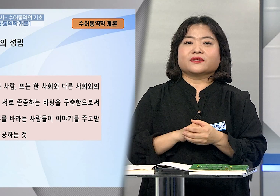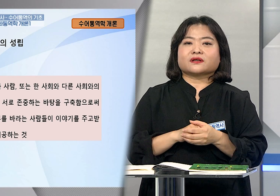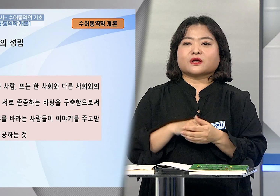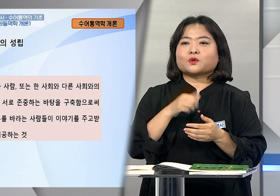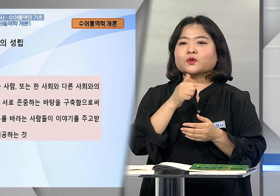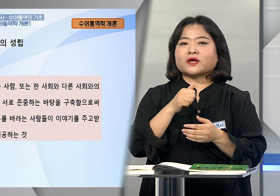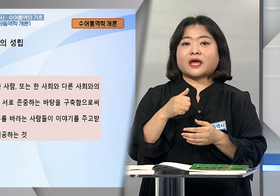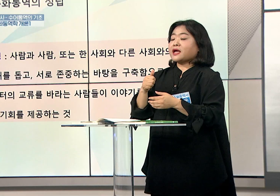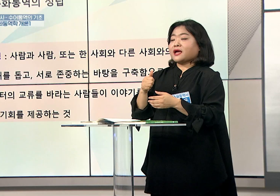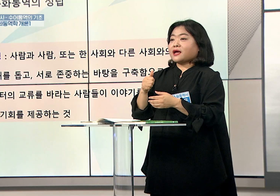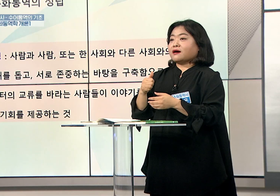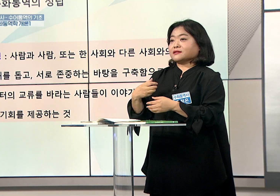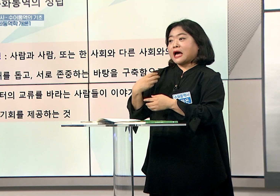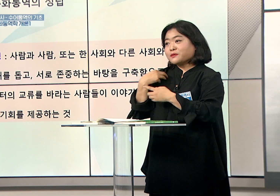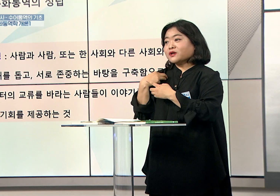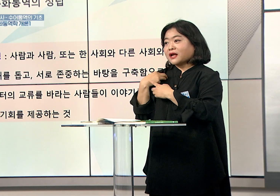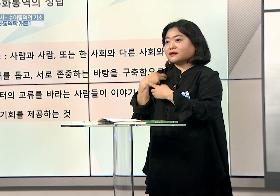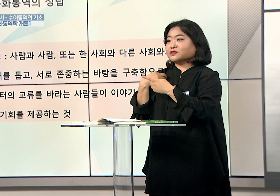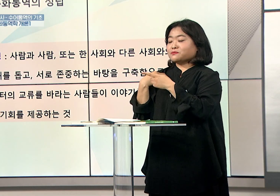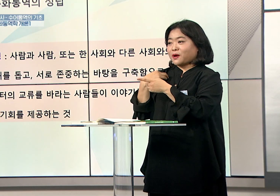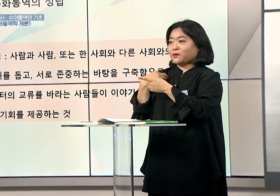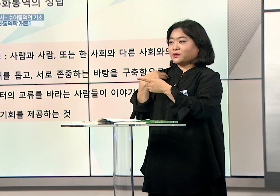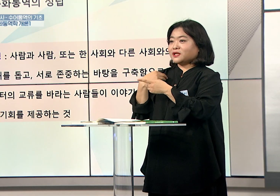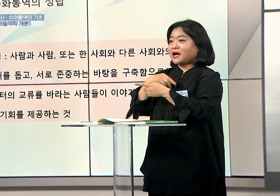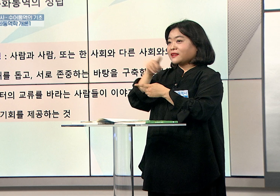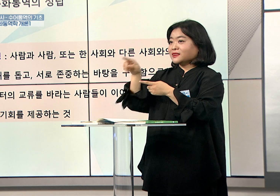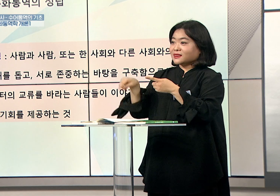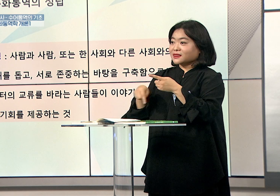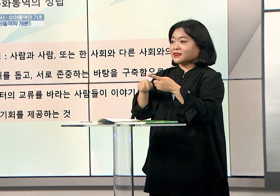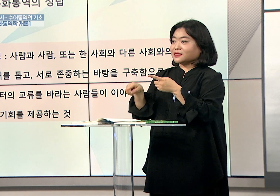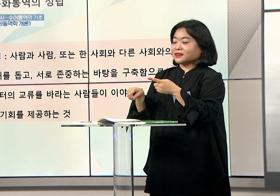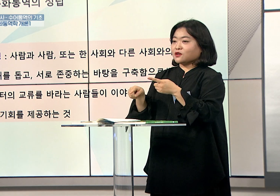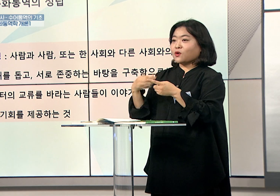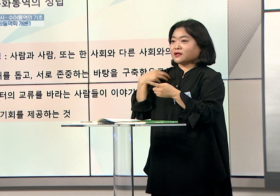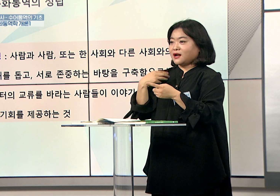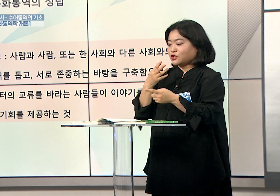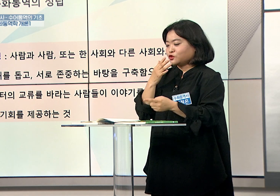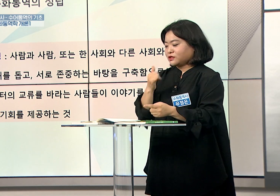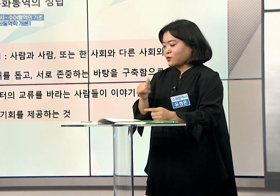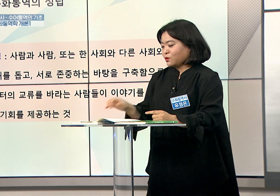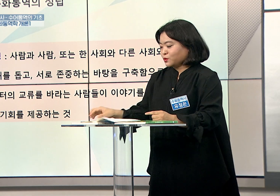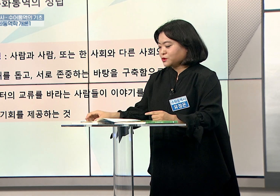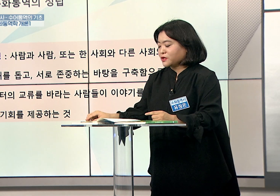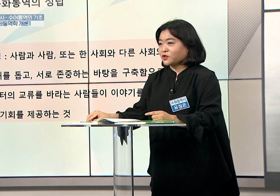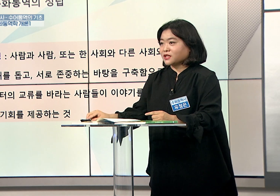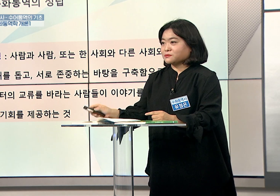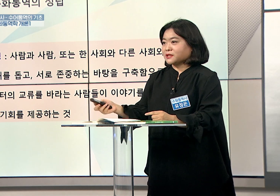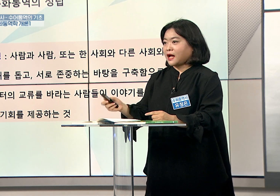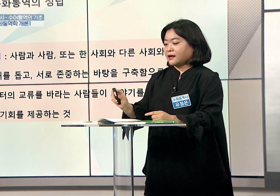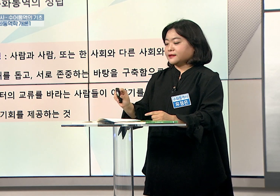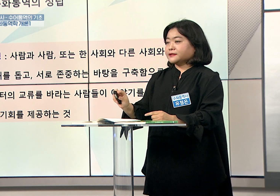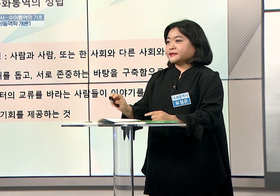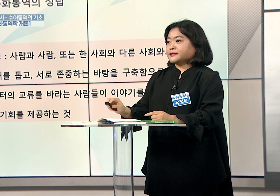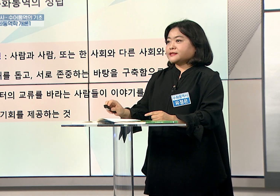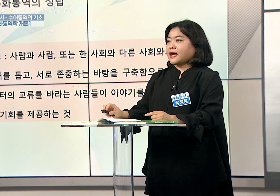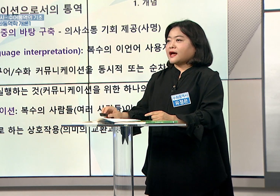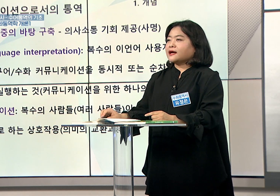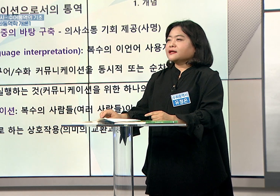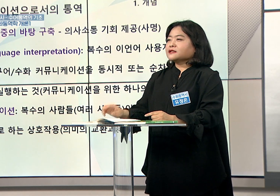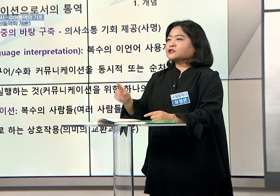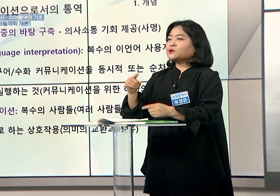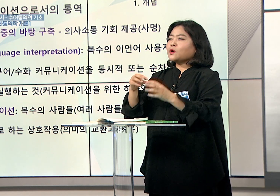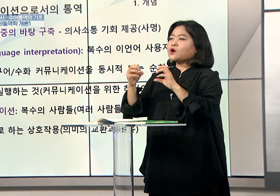있지만 통역의 사명이라는 것은 바로 이러한 역할을 할 수 있다고 보시면 되겠습니다.